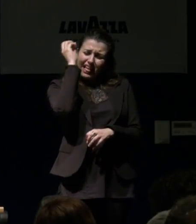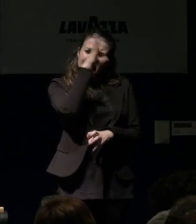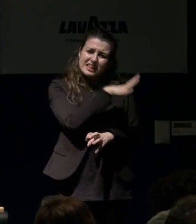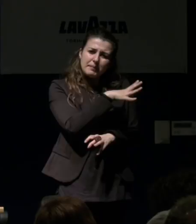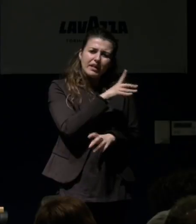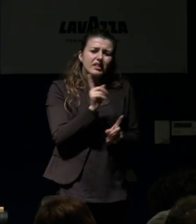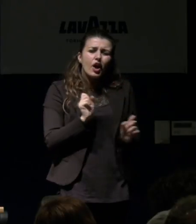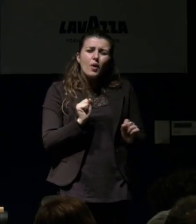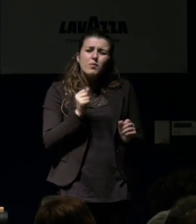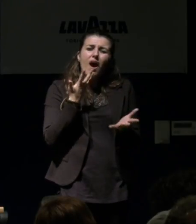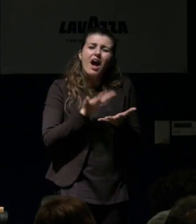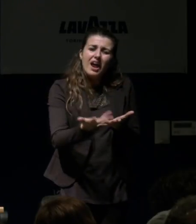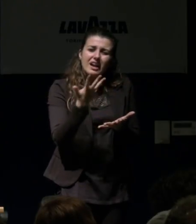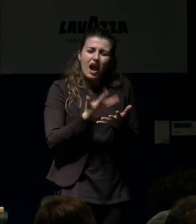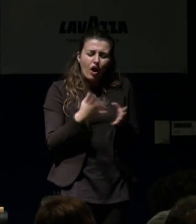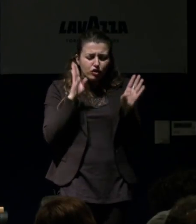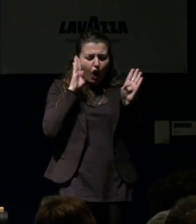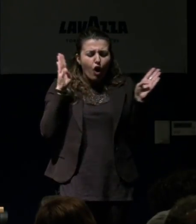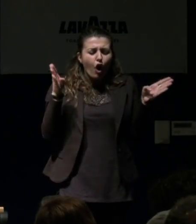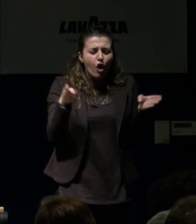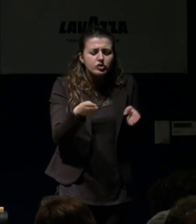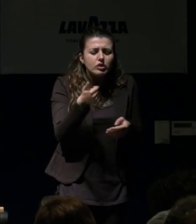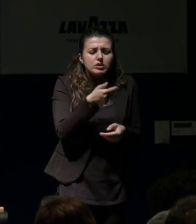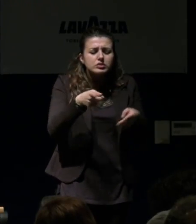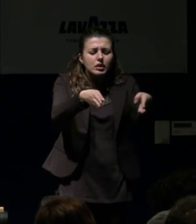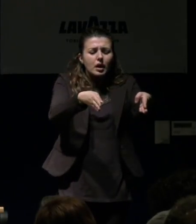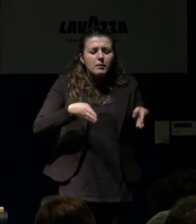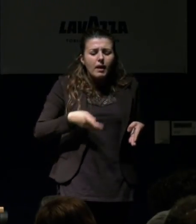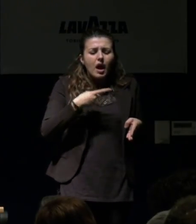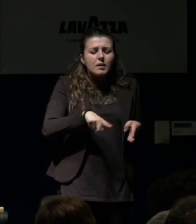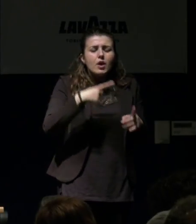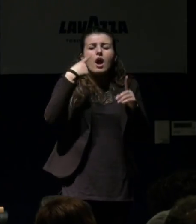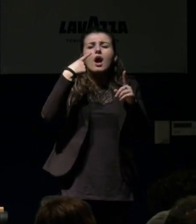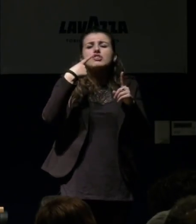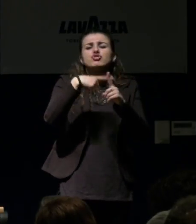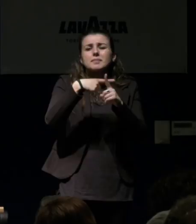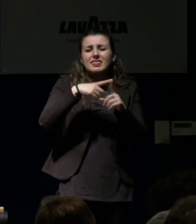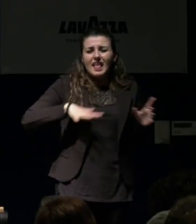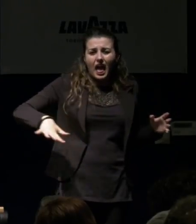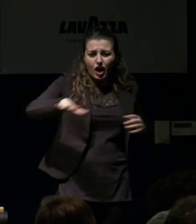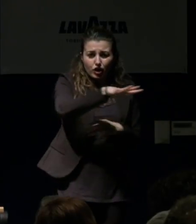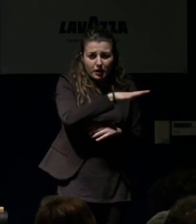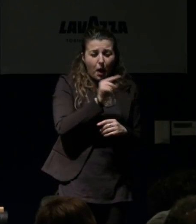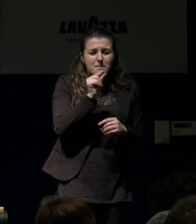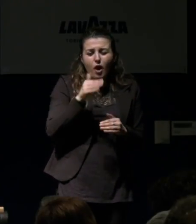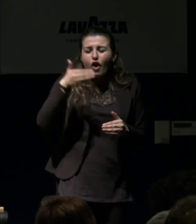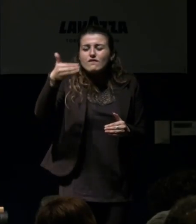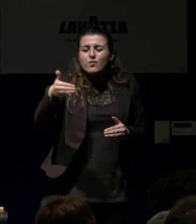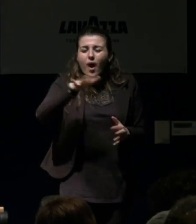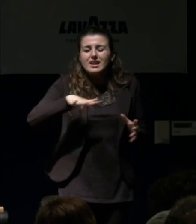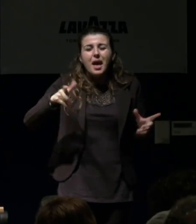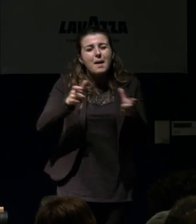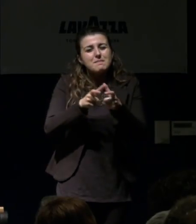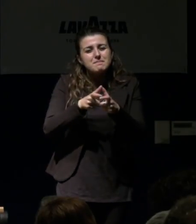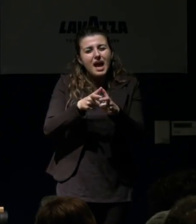non raccontata si fosse concentrata in quel punto preciso del camposanto poco fuori dal paese formando una miscela densa